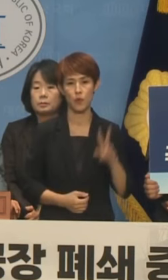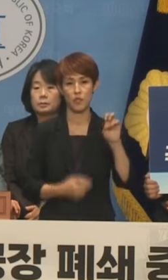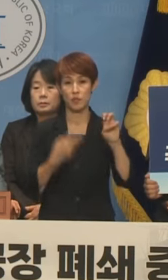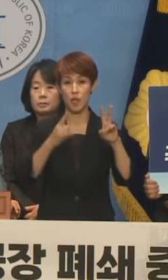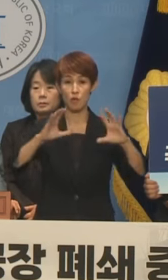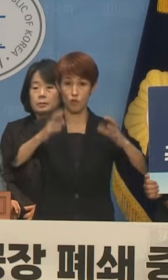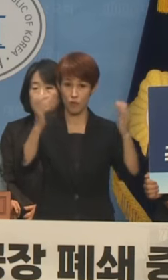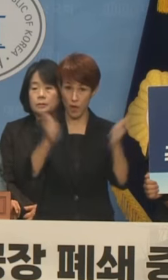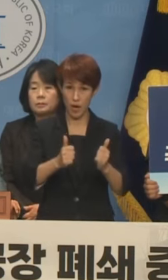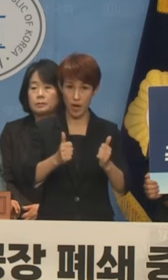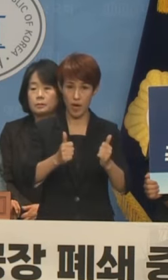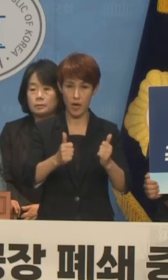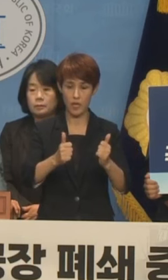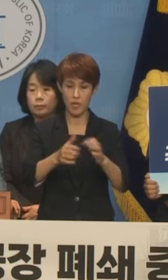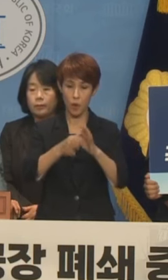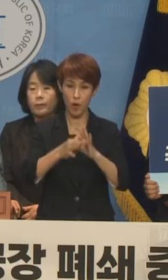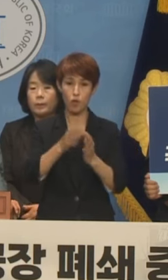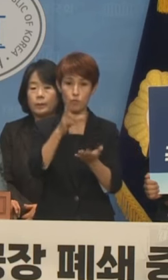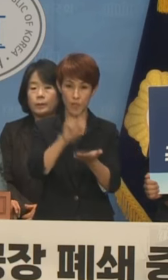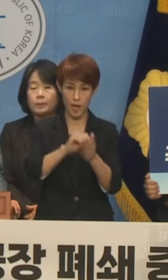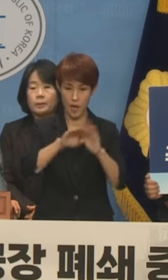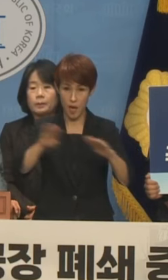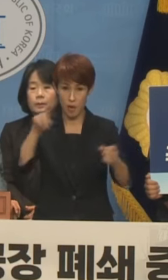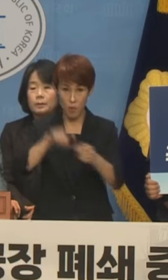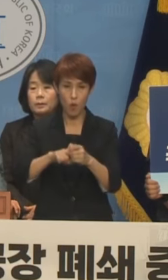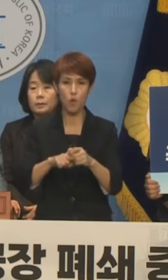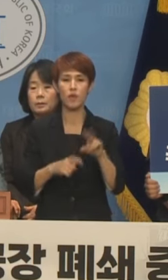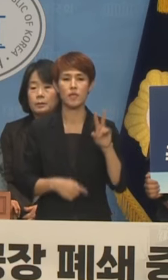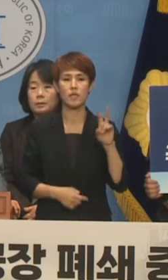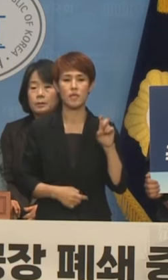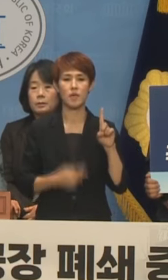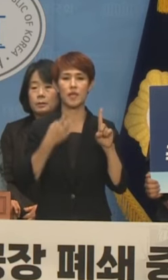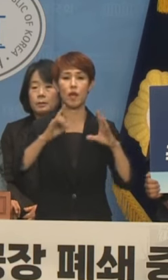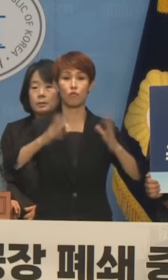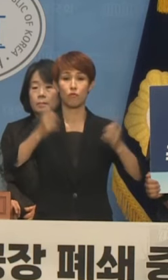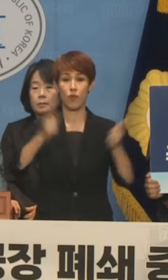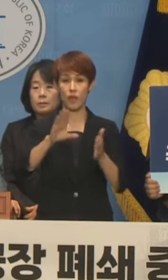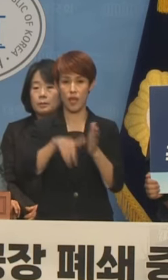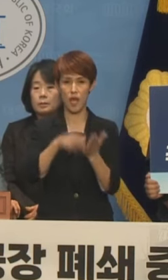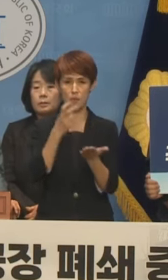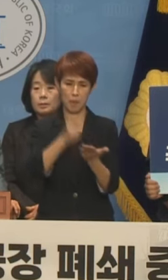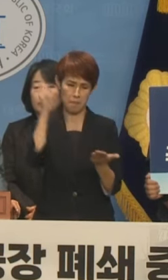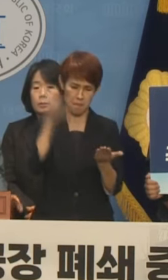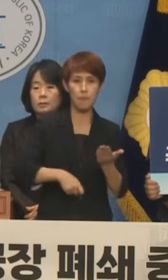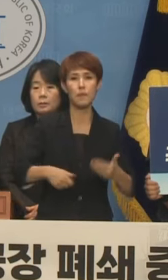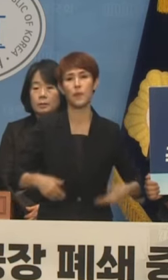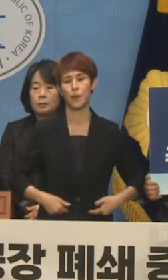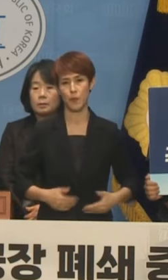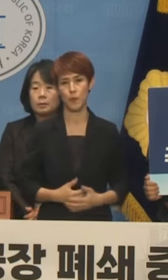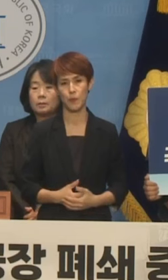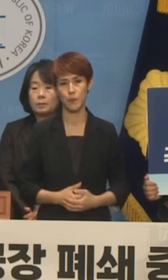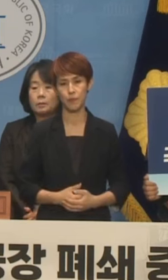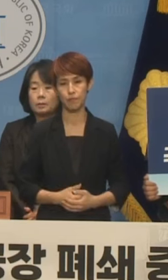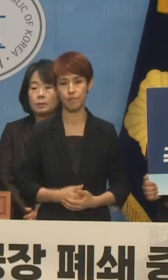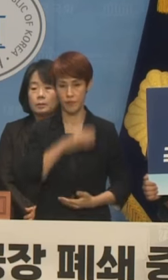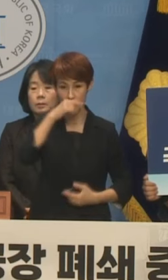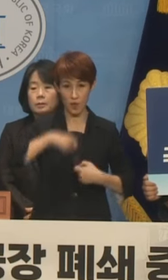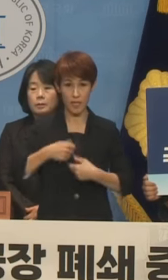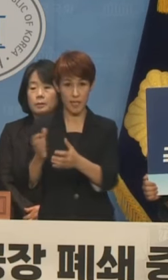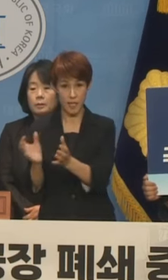이 문제를 이어가기 위해서라도 21대 국회에서 이 법안의 처리가 필요합니다. 정의당